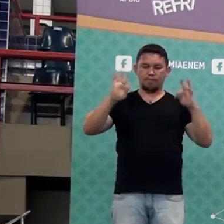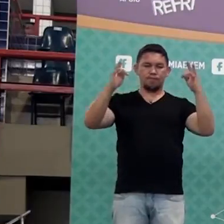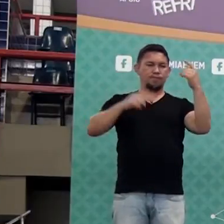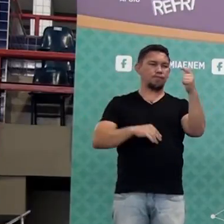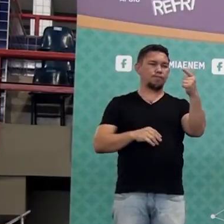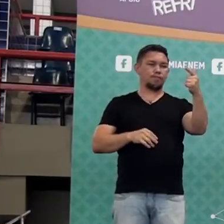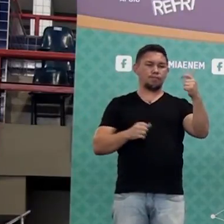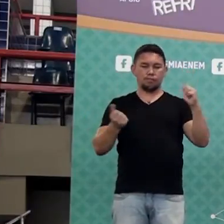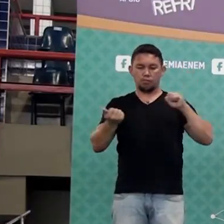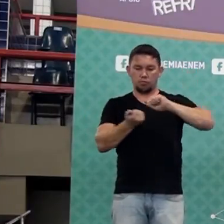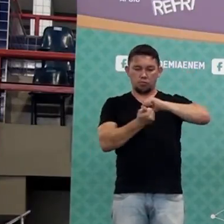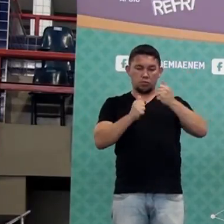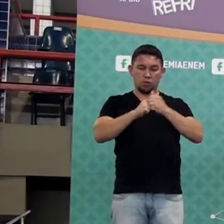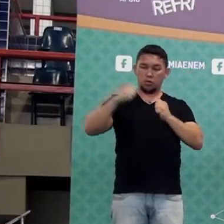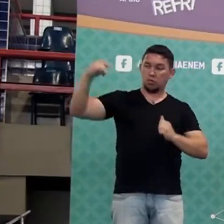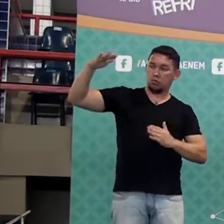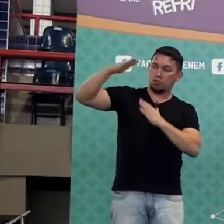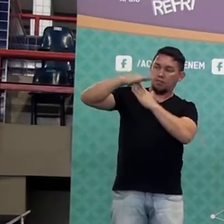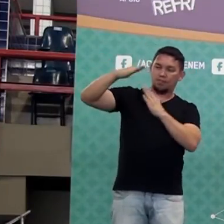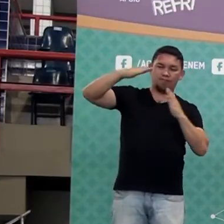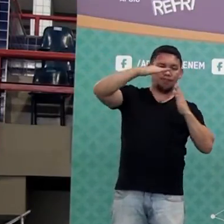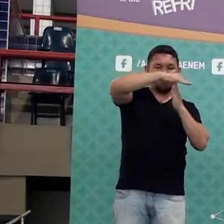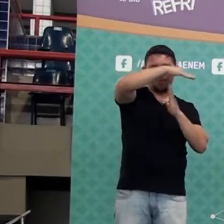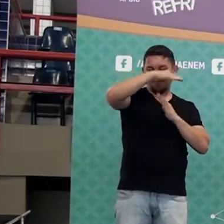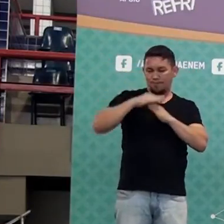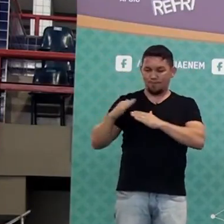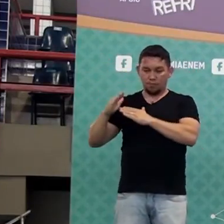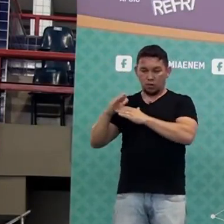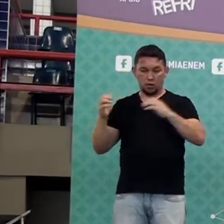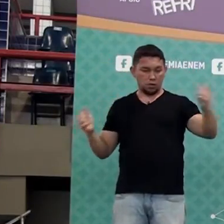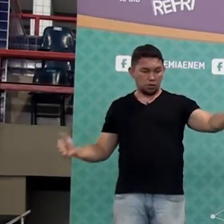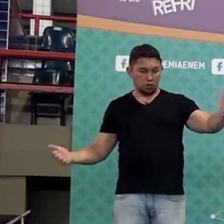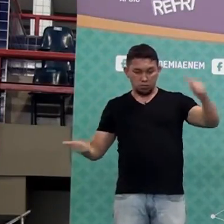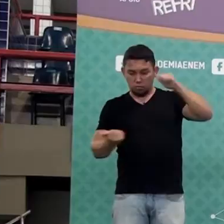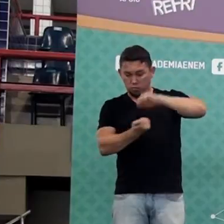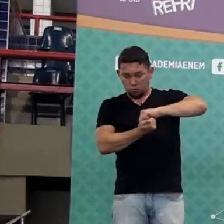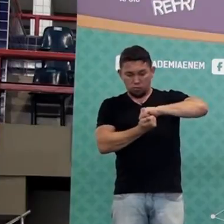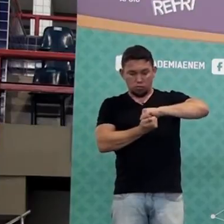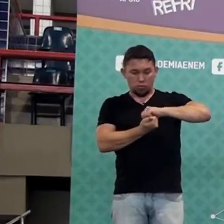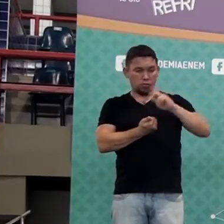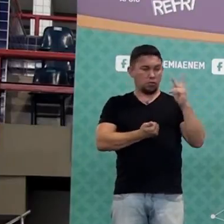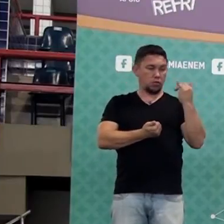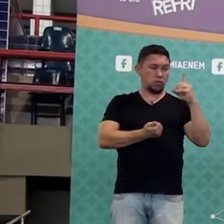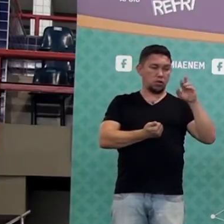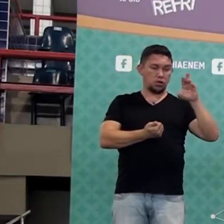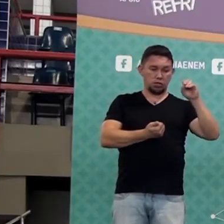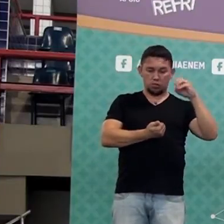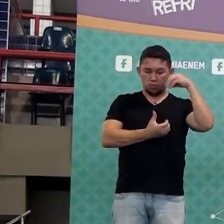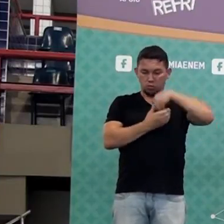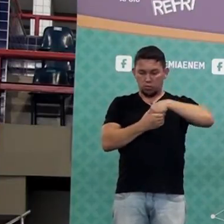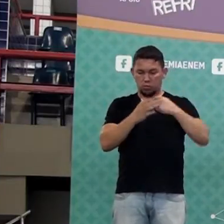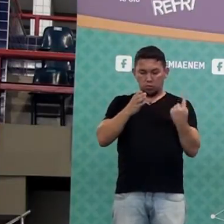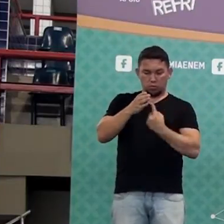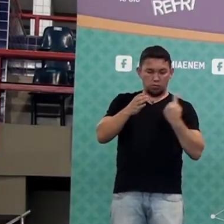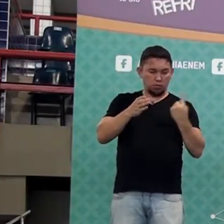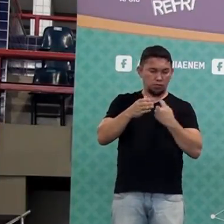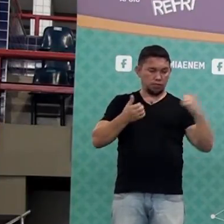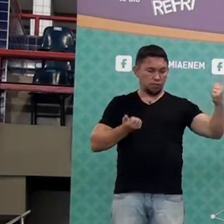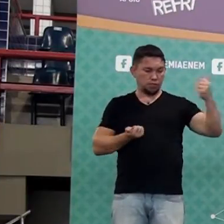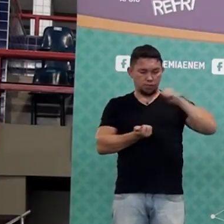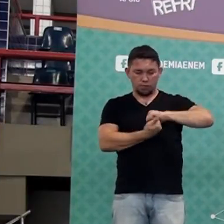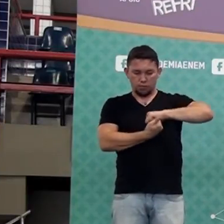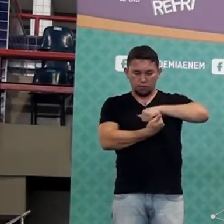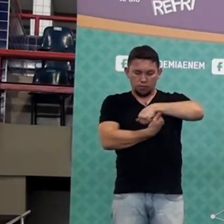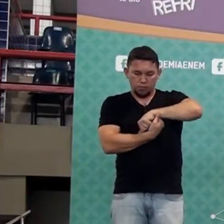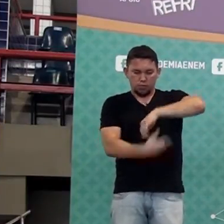tecnologia para barrar essa energia. Ou seja, se a gente fizesse a fusão de hidrogênio nos reatores que a gente tem hoje, todos